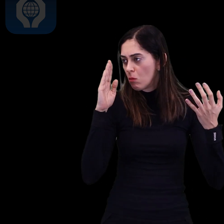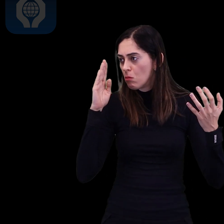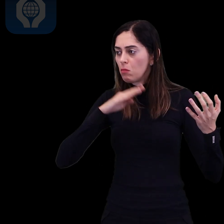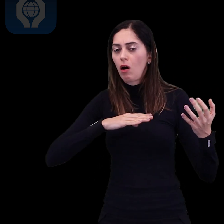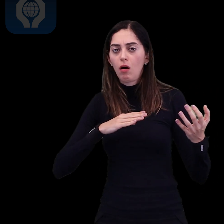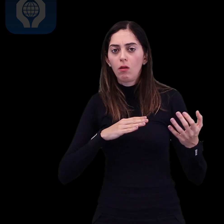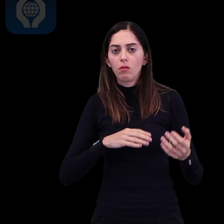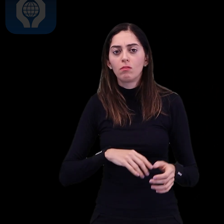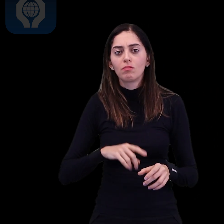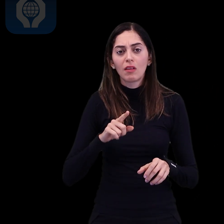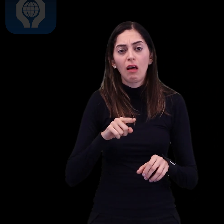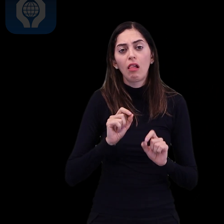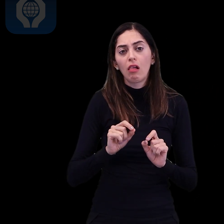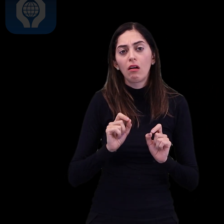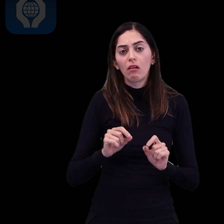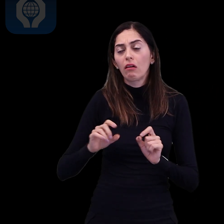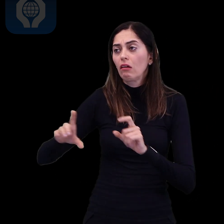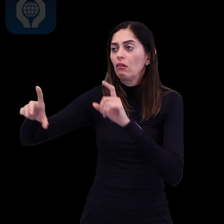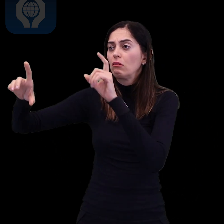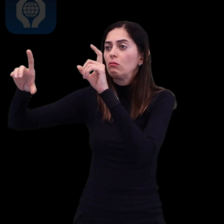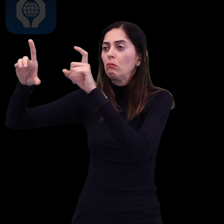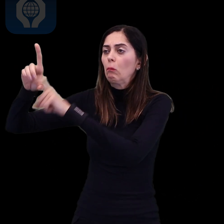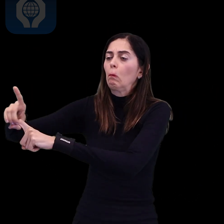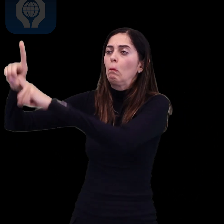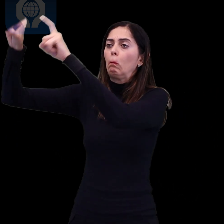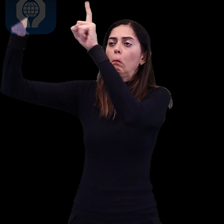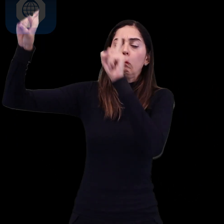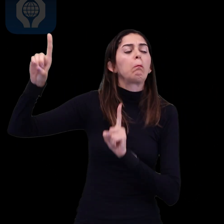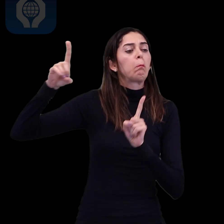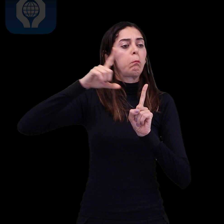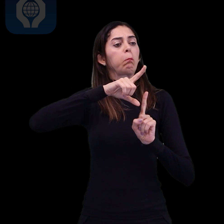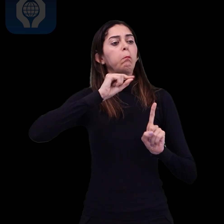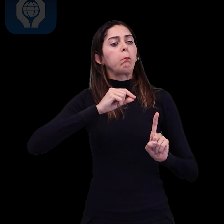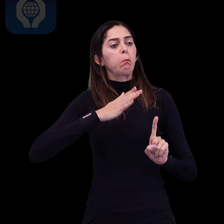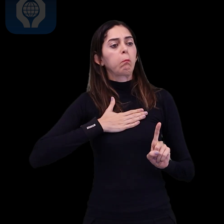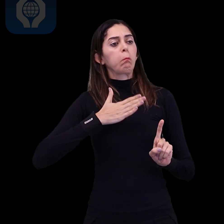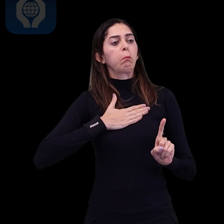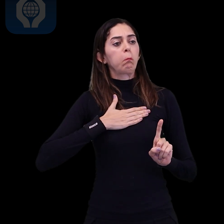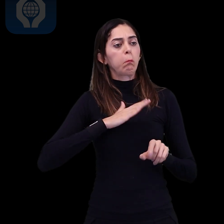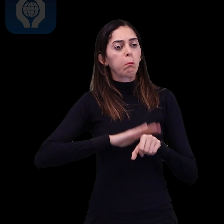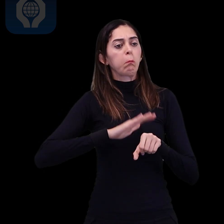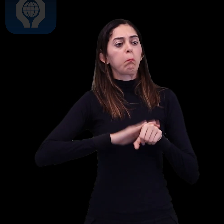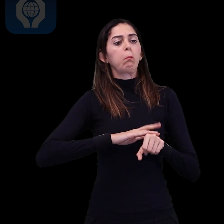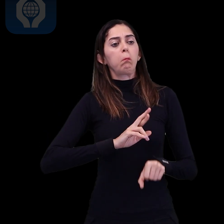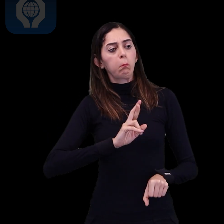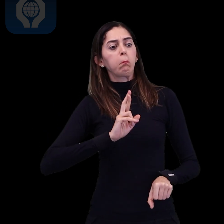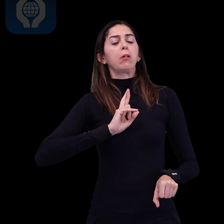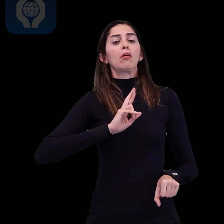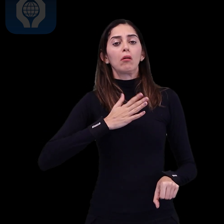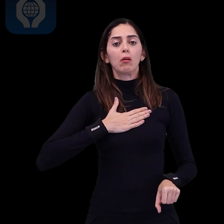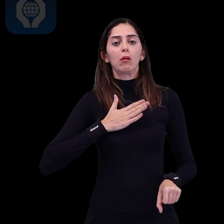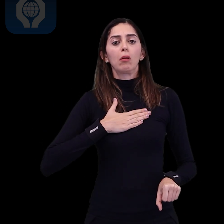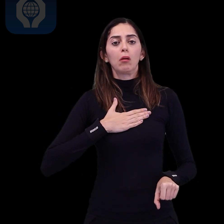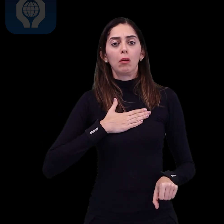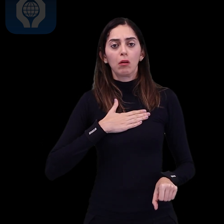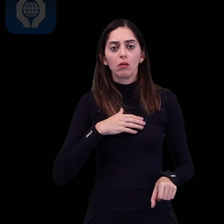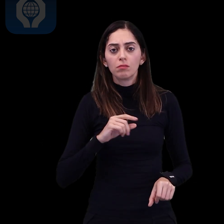lhe dizer o que era bom e o que era mal, ele teria que escolher para si mesmo. Se ele desobedecesse a Deus